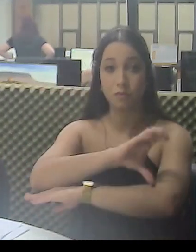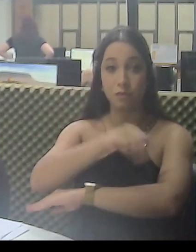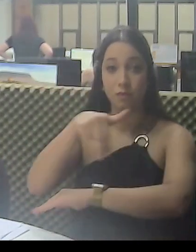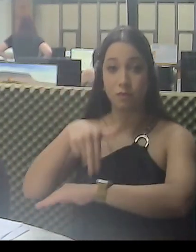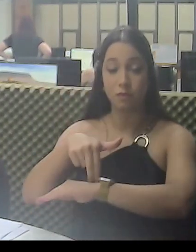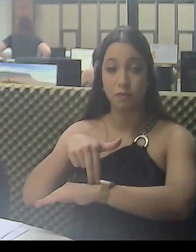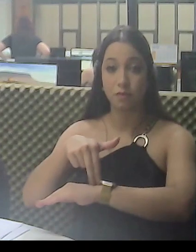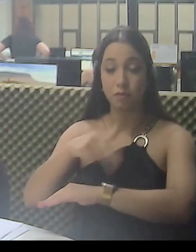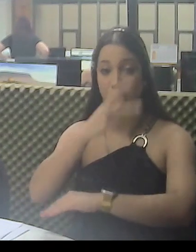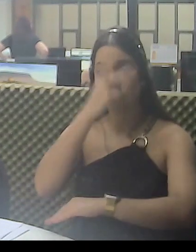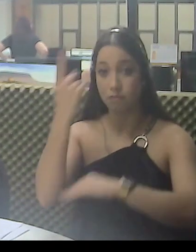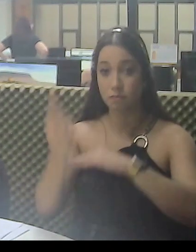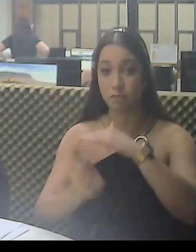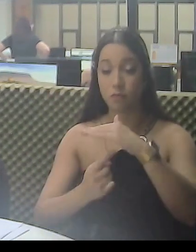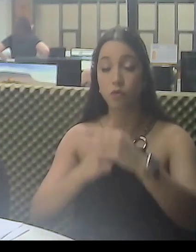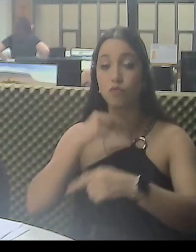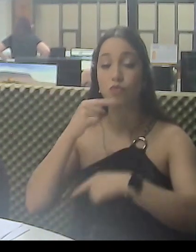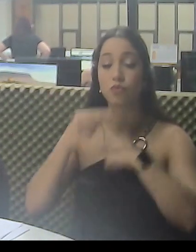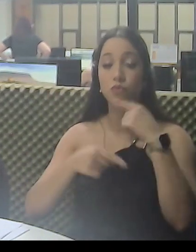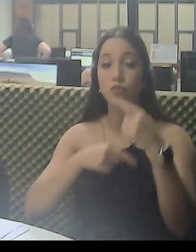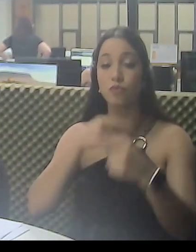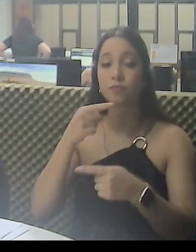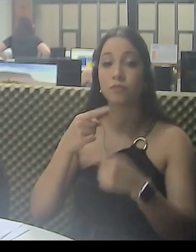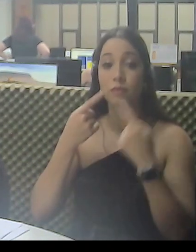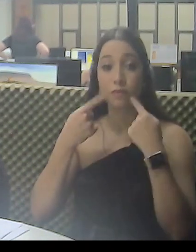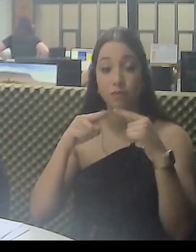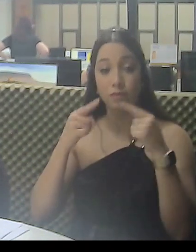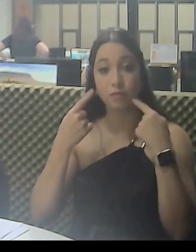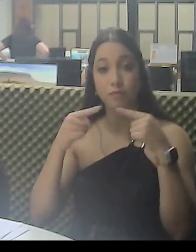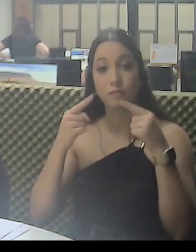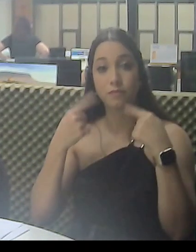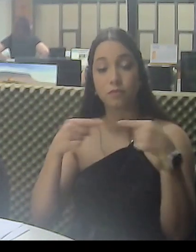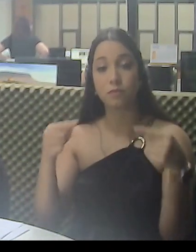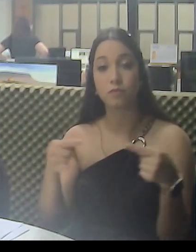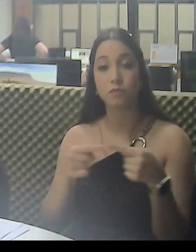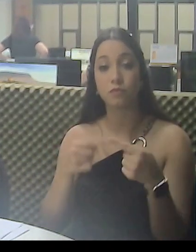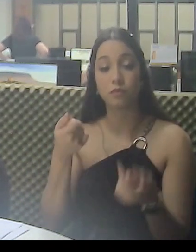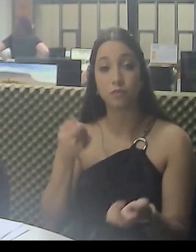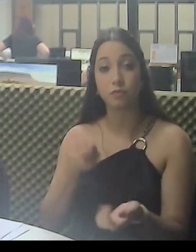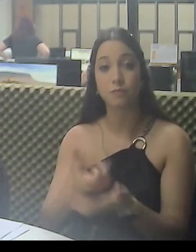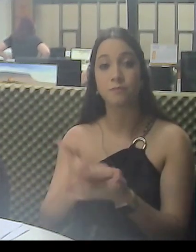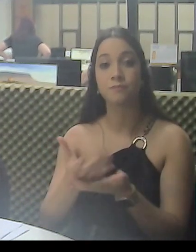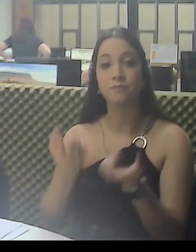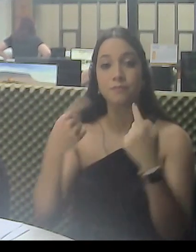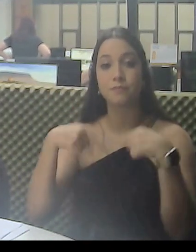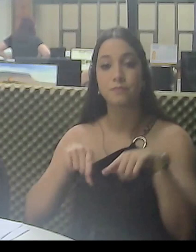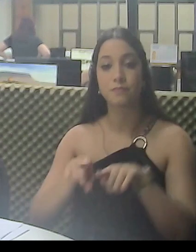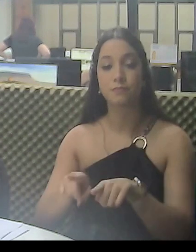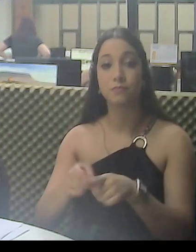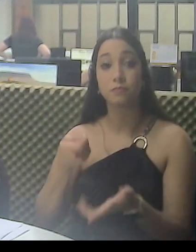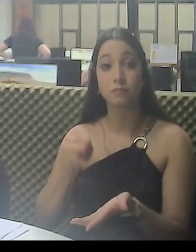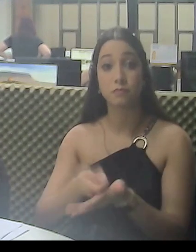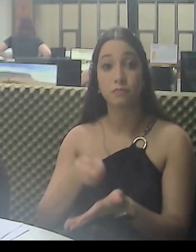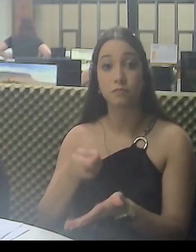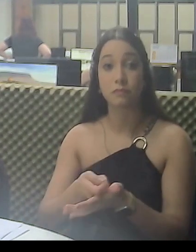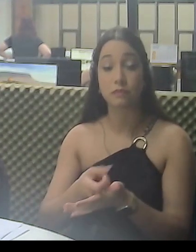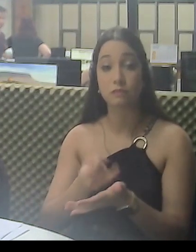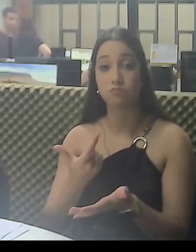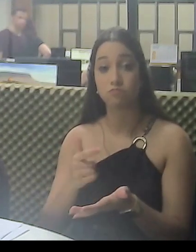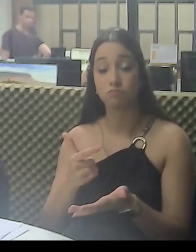Os consumidores podem sanar dúvidas, abrir reclamações relacionadas a compras, empréstimos, cobranças